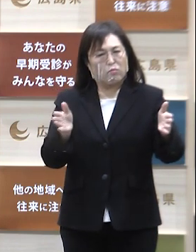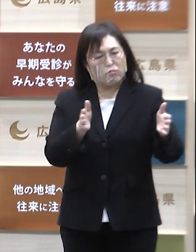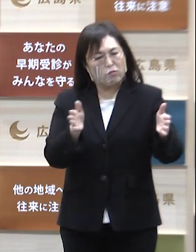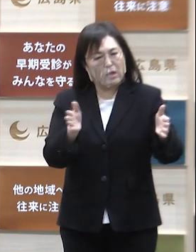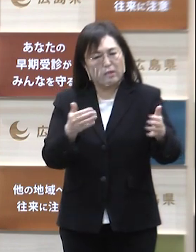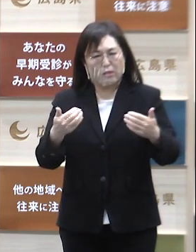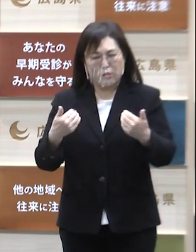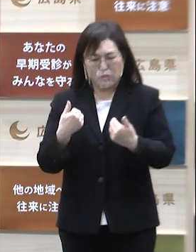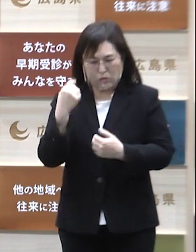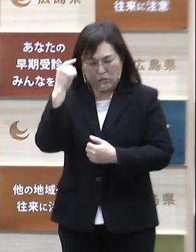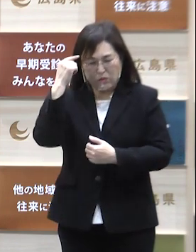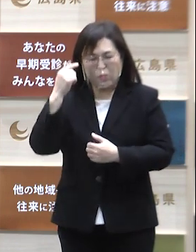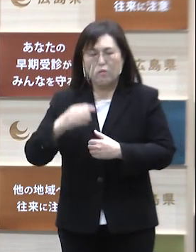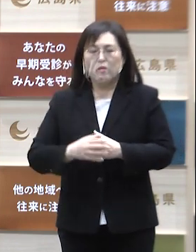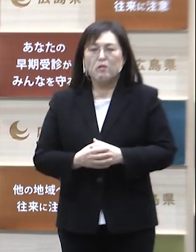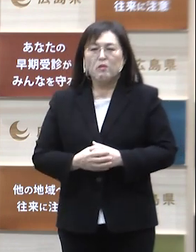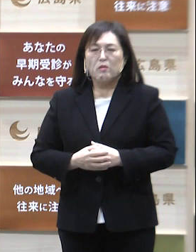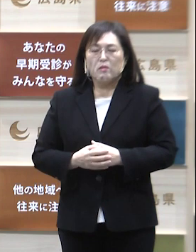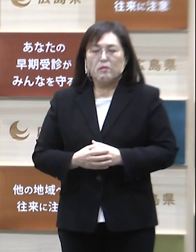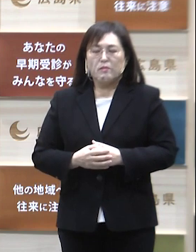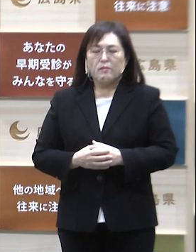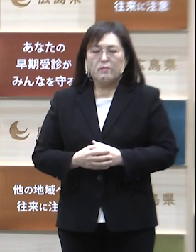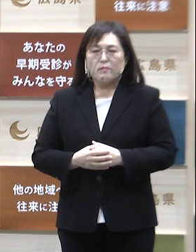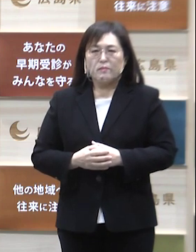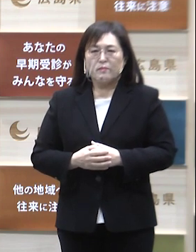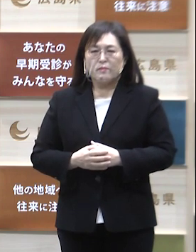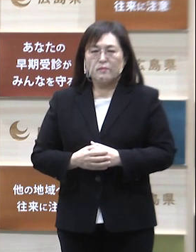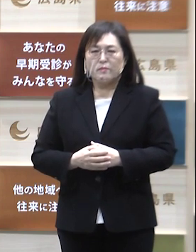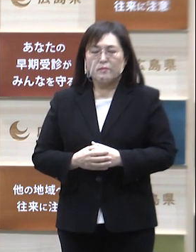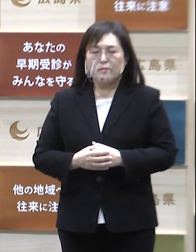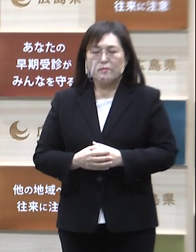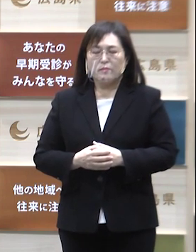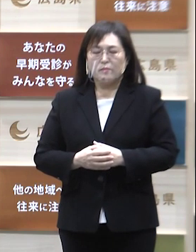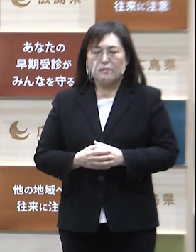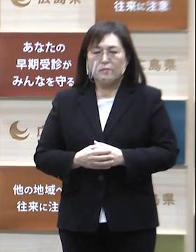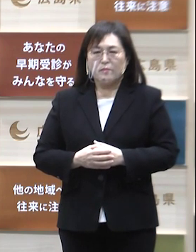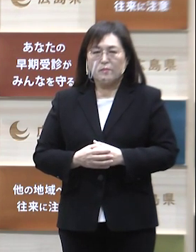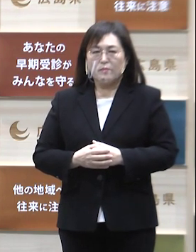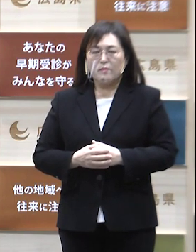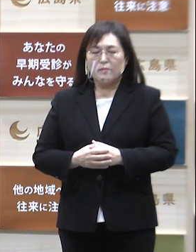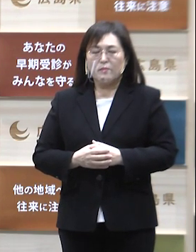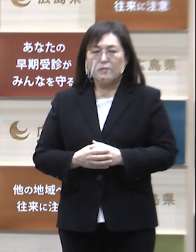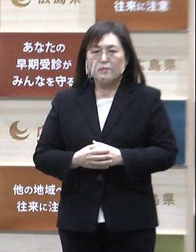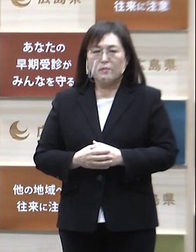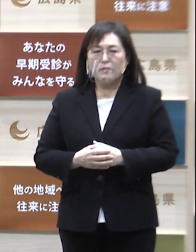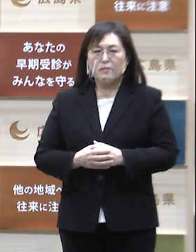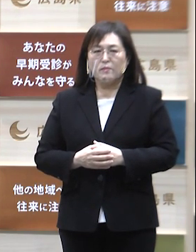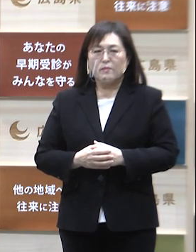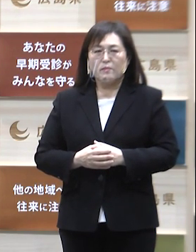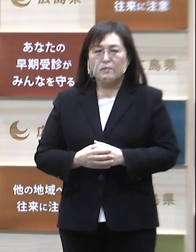らいはかかるかもしれませんが、という想定であります。